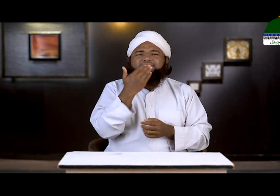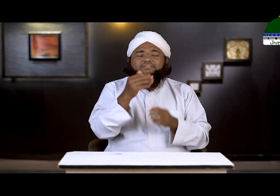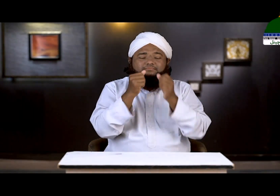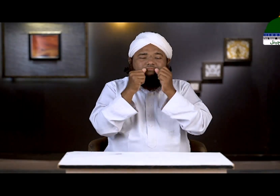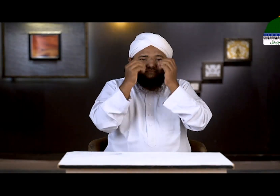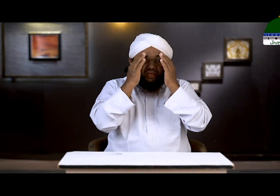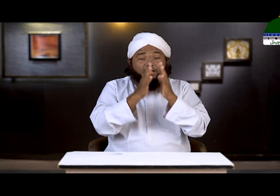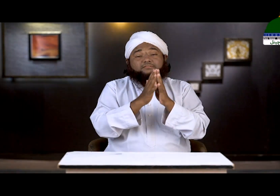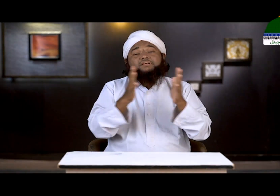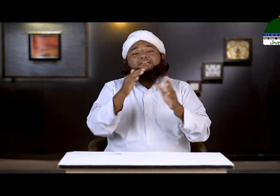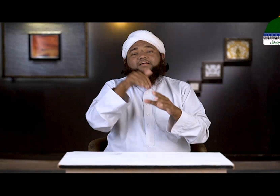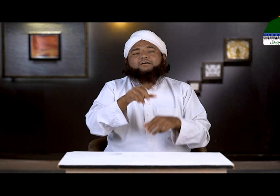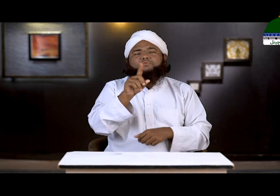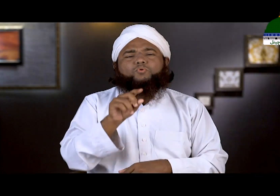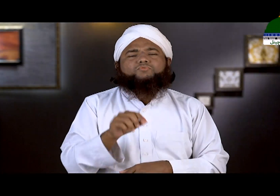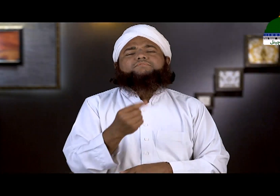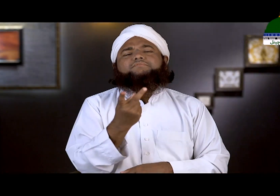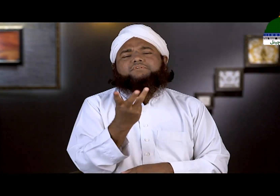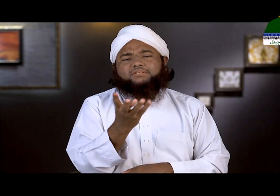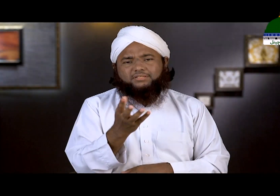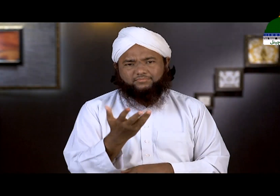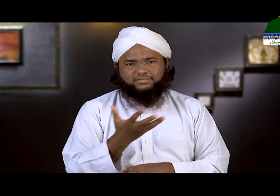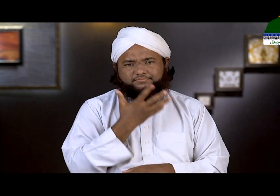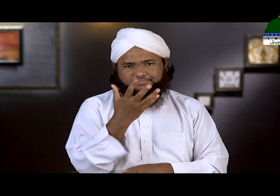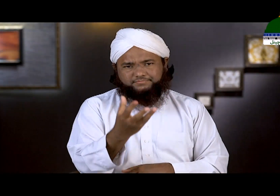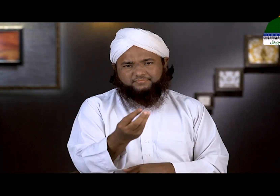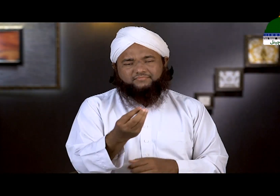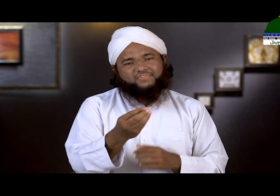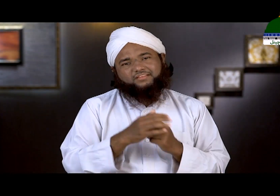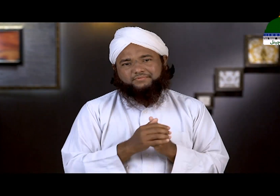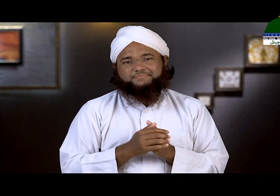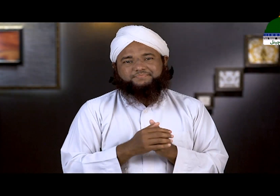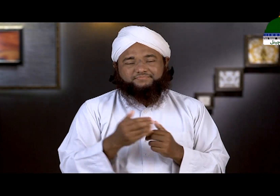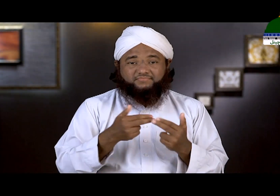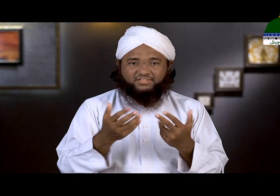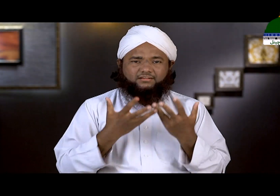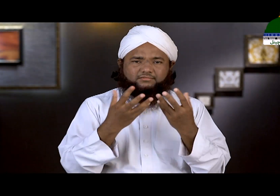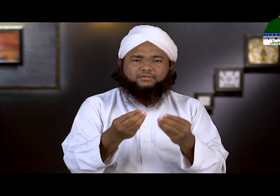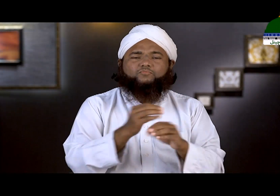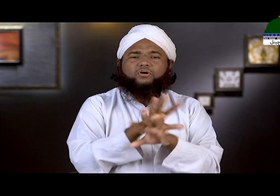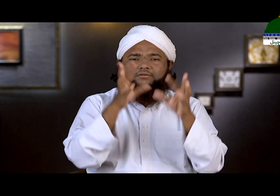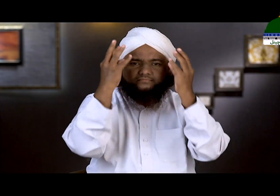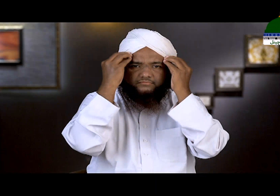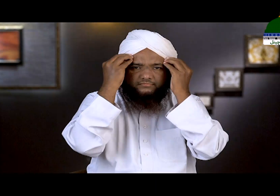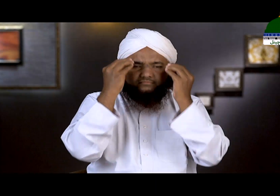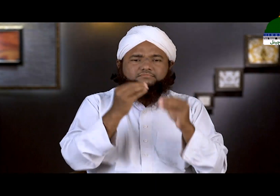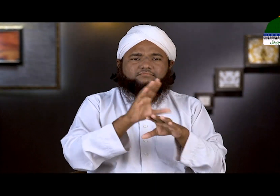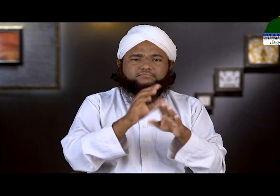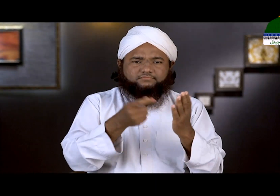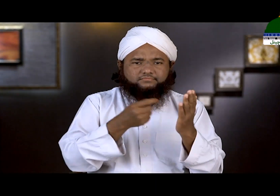کثرت درود سے کیا مراد ہے؟ روزانہ کتنی بار درود پاک پڑھا جائے تو کثرت میں شمار ہوگا؟ اس بارے میں علماء کرام